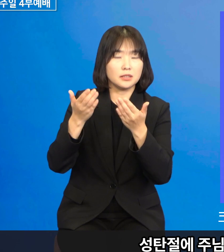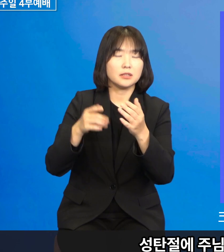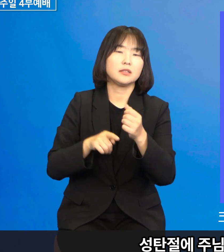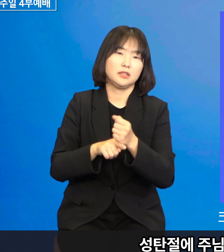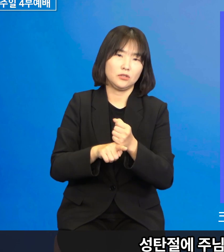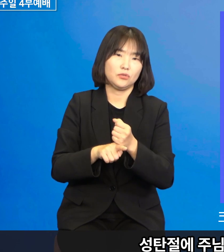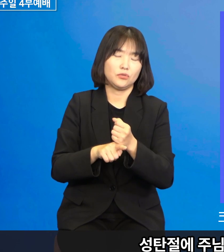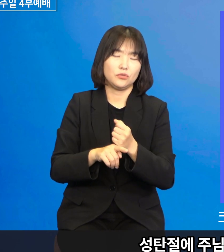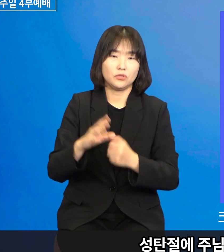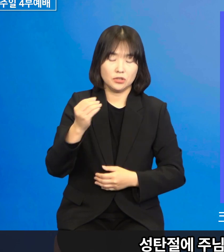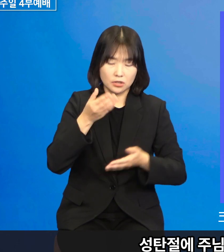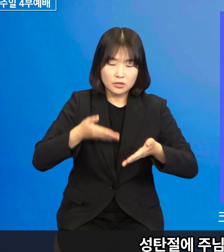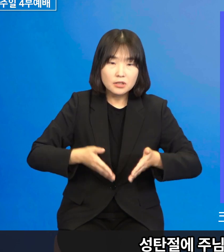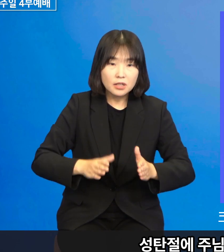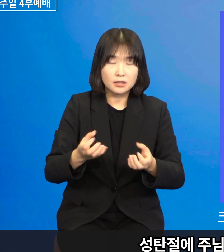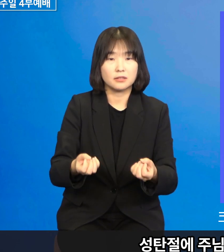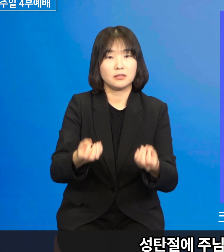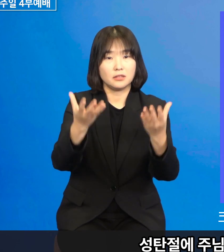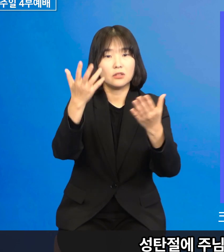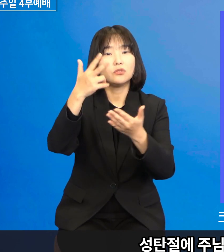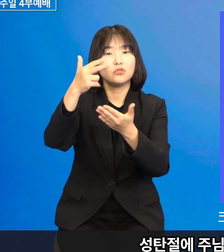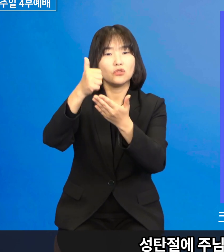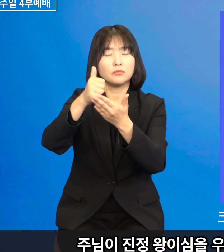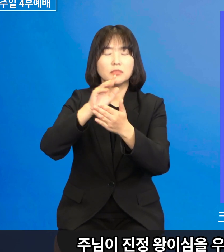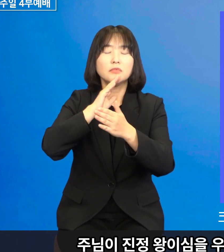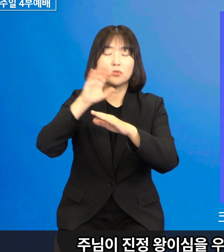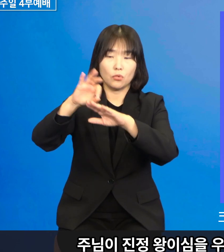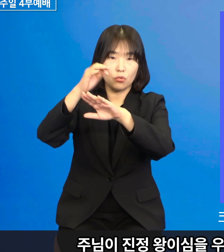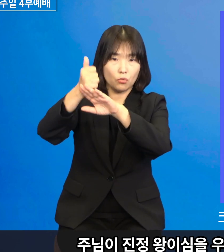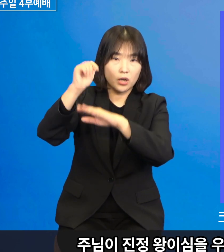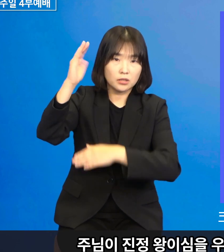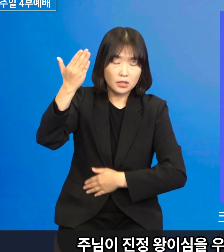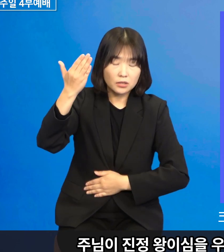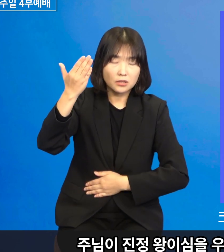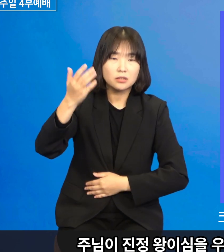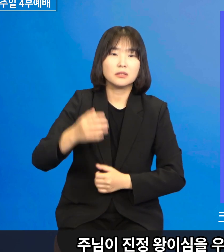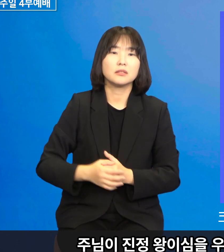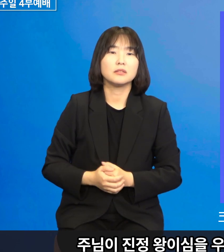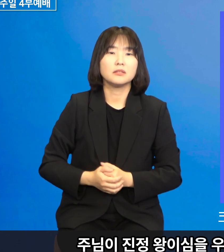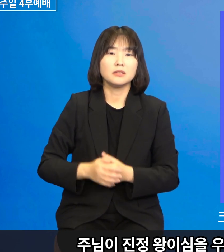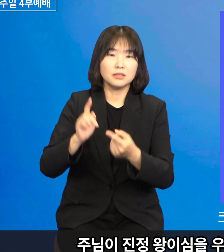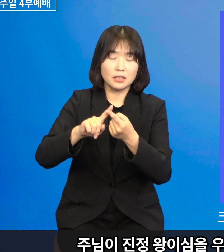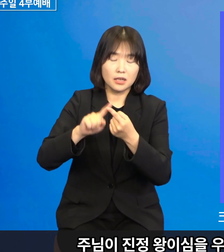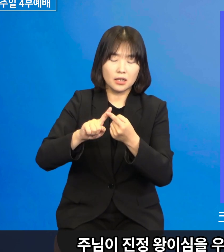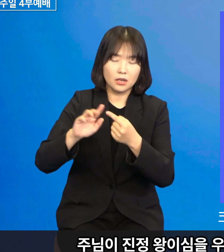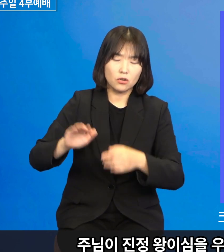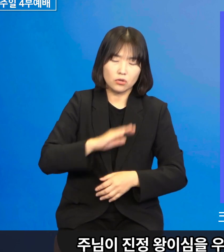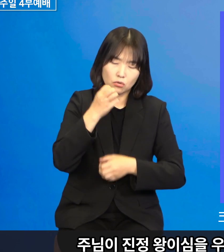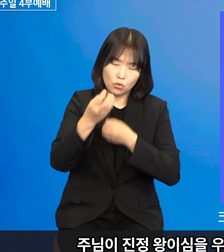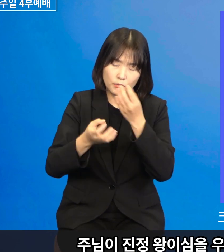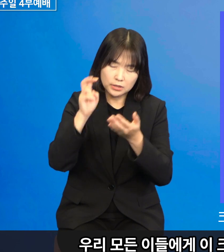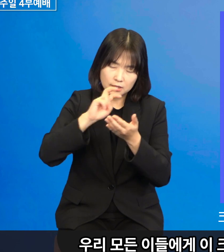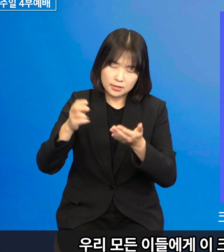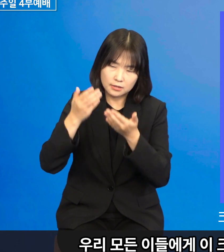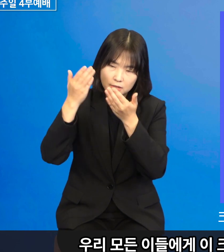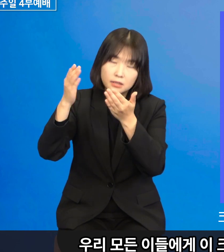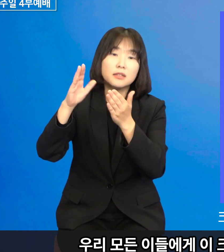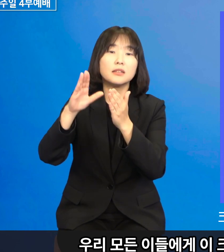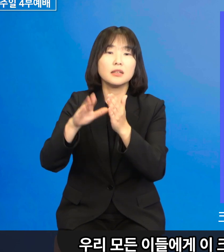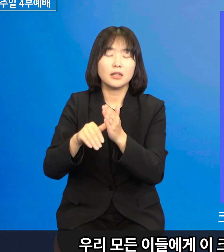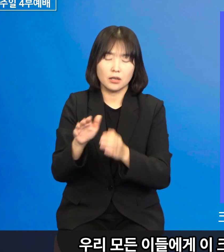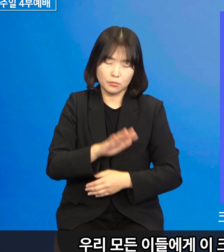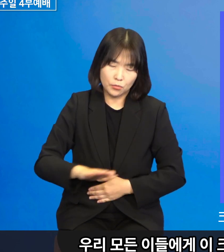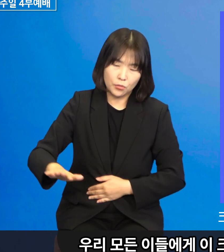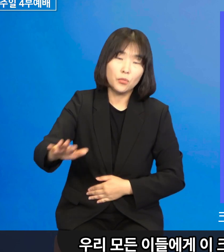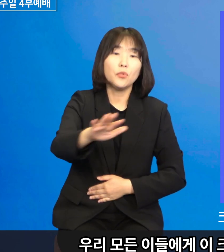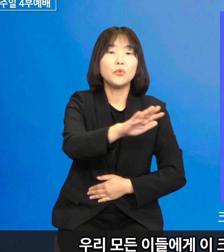이유예요. 성탄절에 주님이 진정 왕이시고 주님이 진정 왕이심을 우리가 고백하고 찬양할 때에 우리 모든